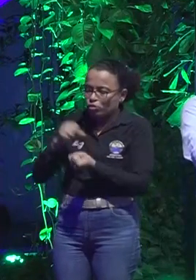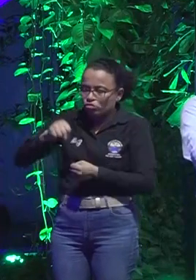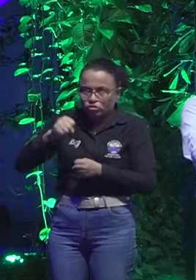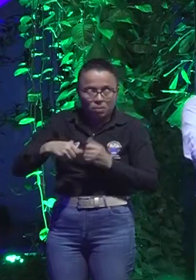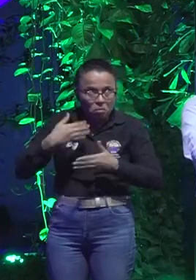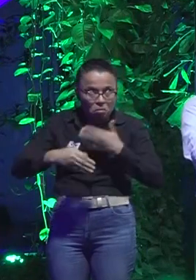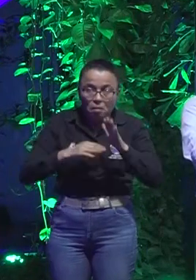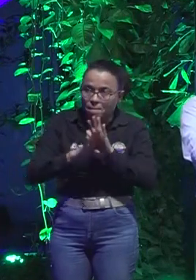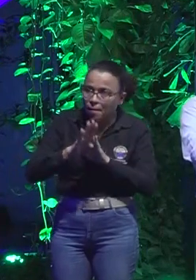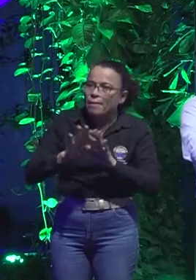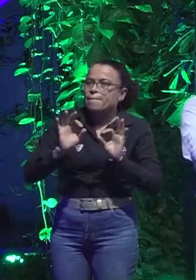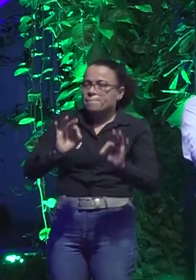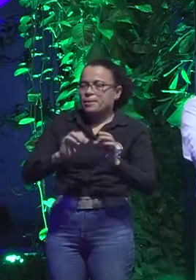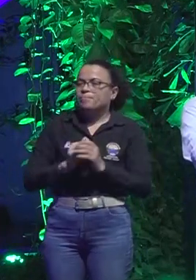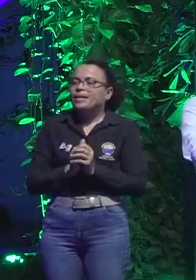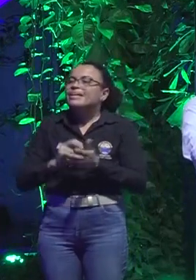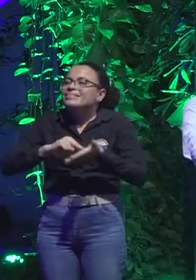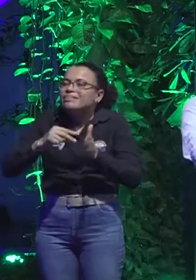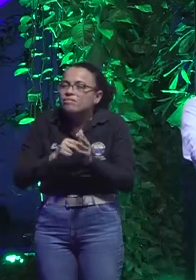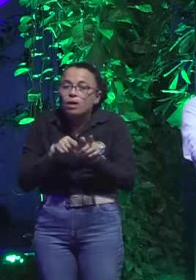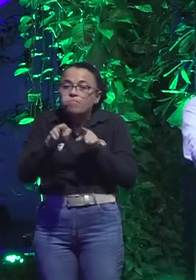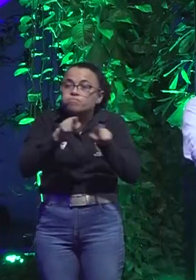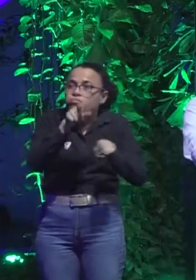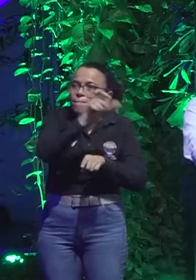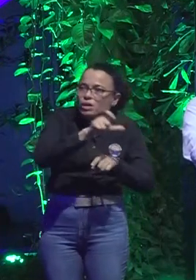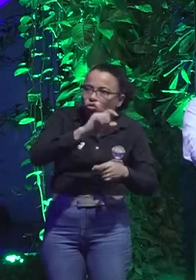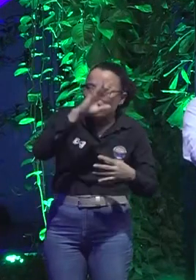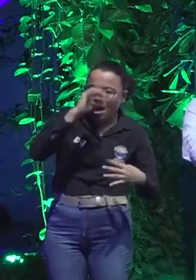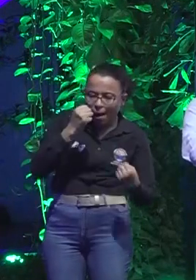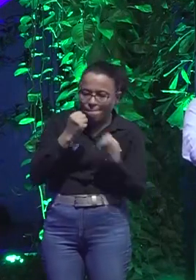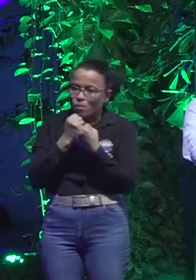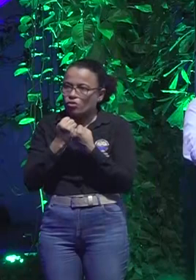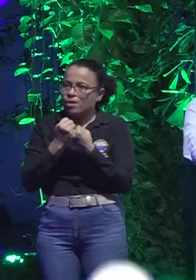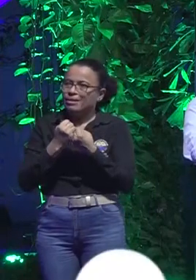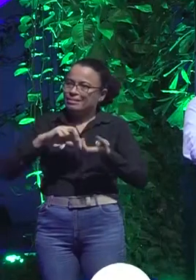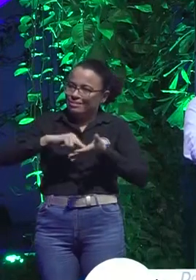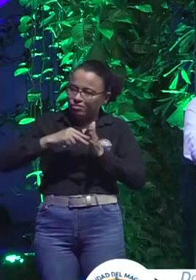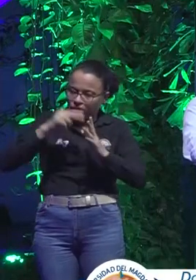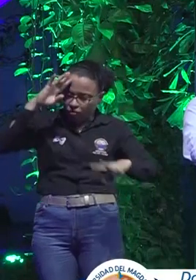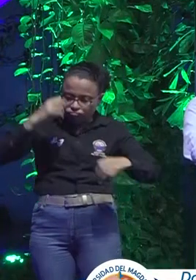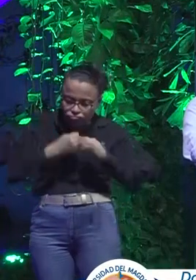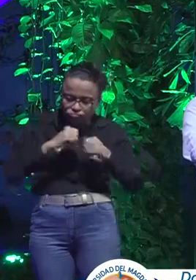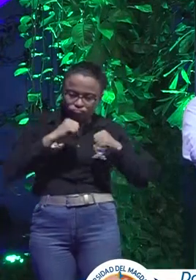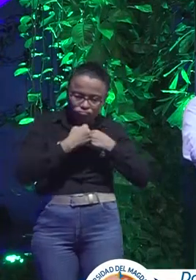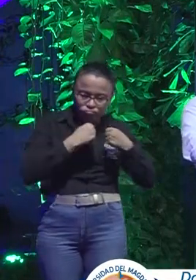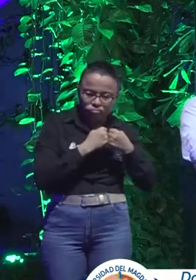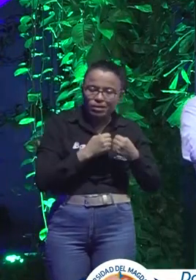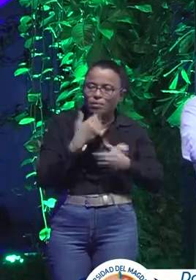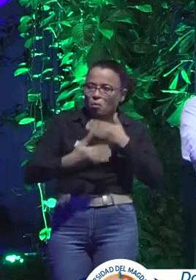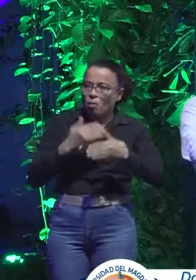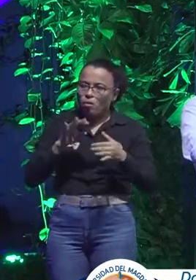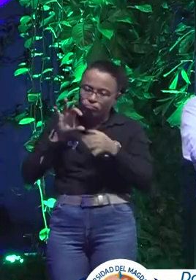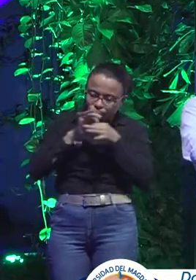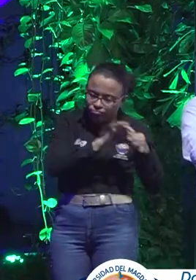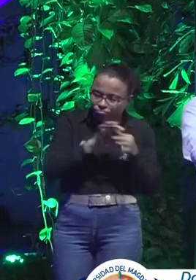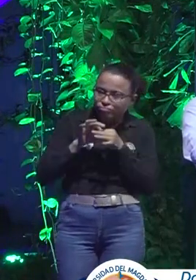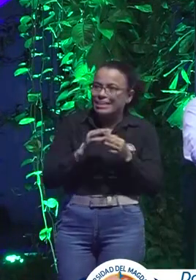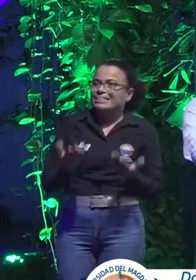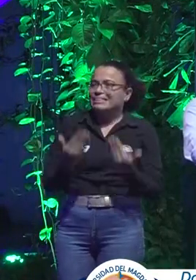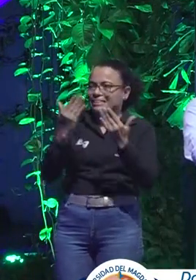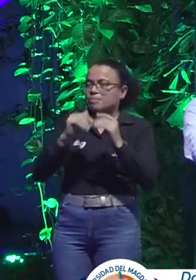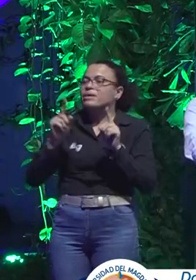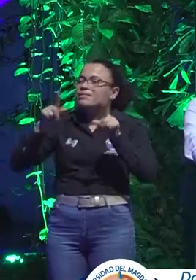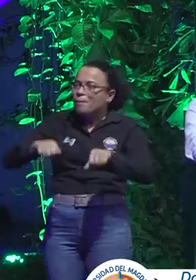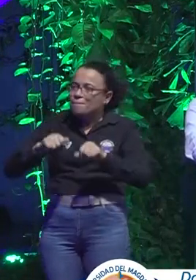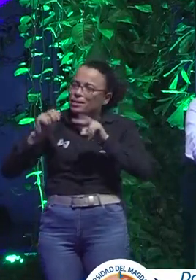se compromete en aliados e investigaciones en proyectos colaborativos que se generan sinergias. evidencia un fuerte compromiso con la educación de alta calidad y la